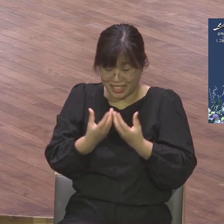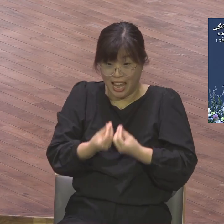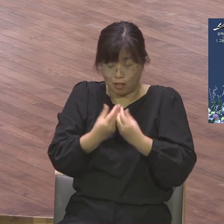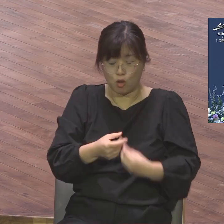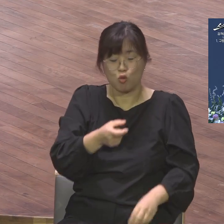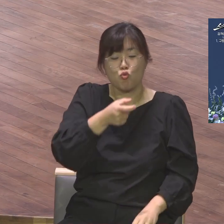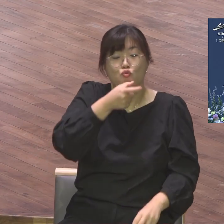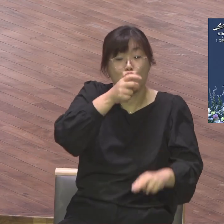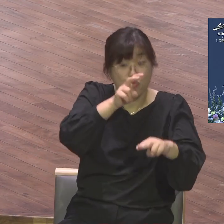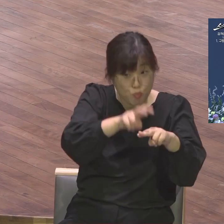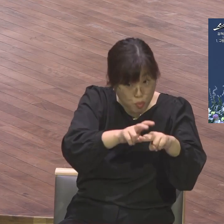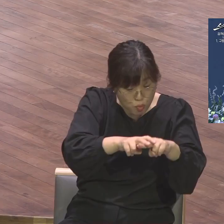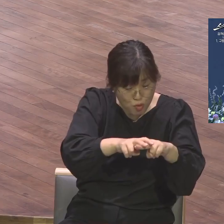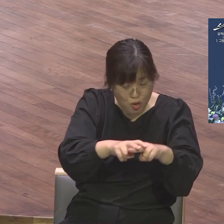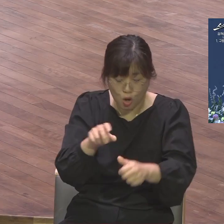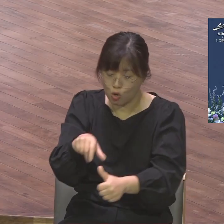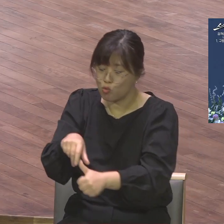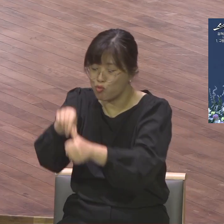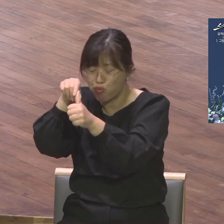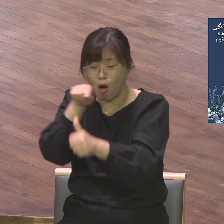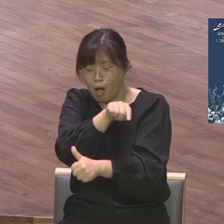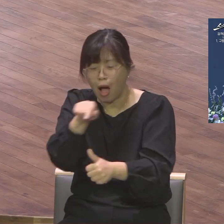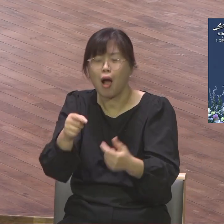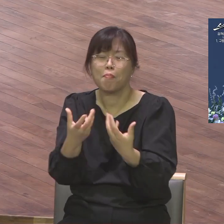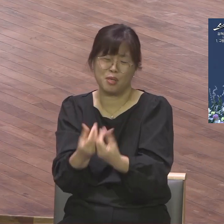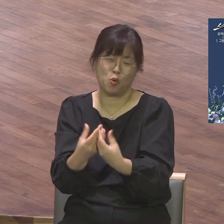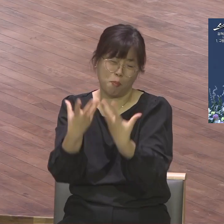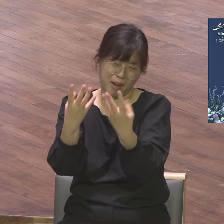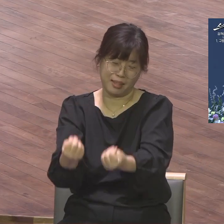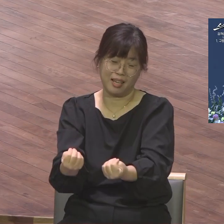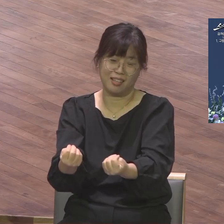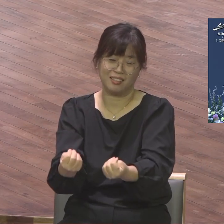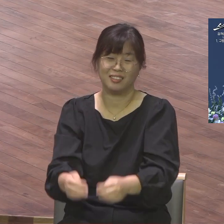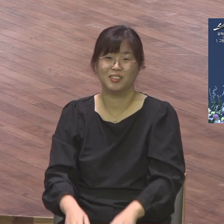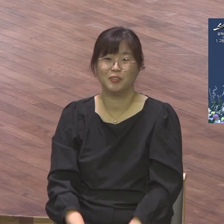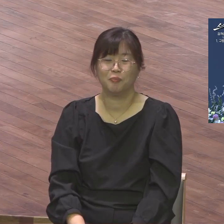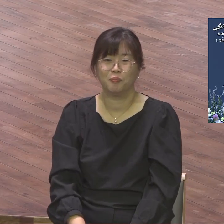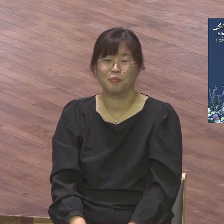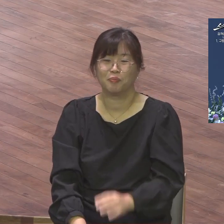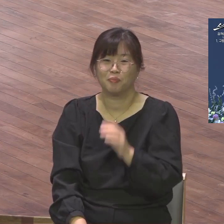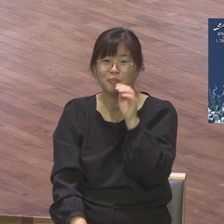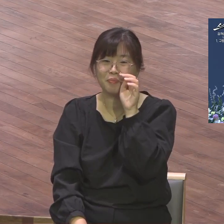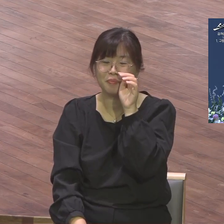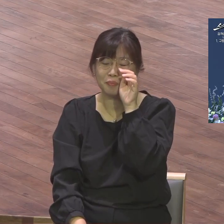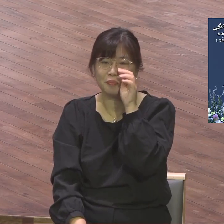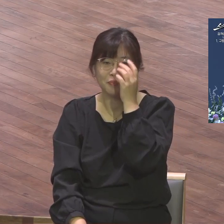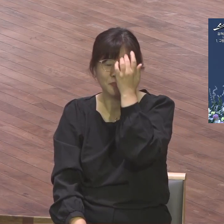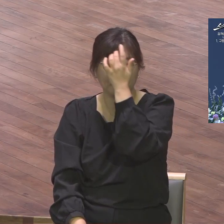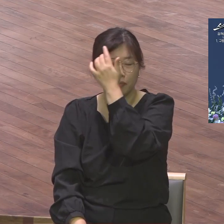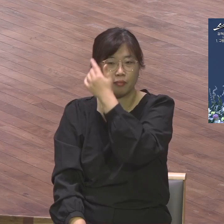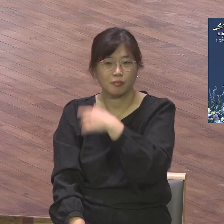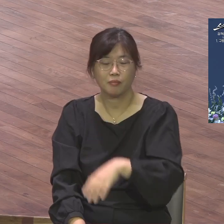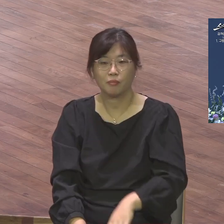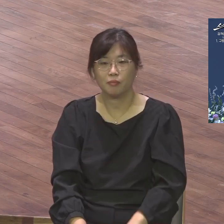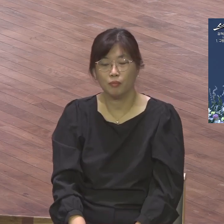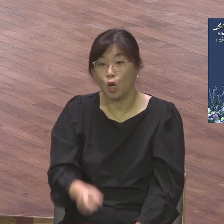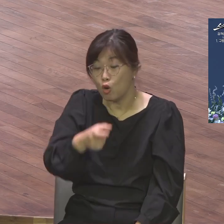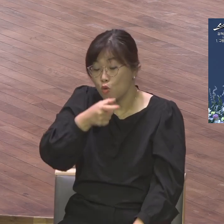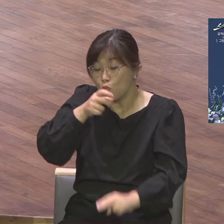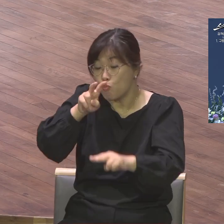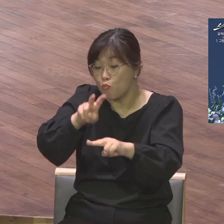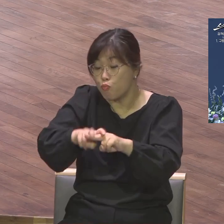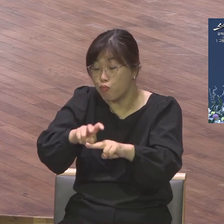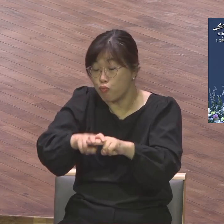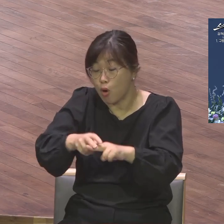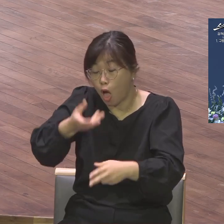다시 목마르게 합니다. 그런데 예수 그리스도를 완벽하게 체험한 사람은 인생에